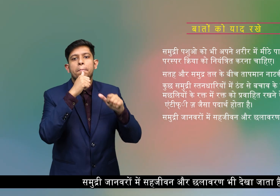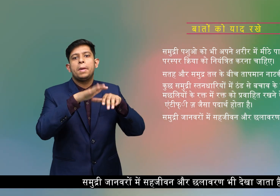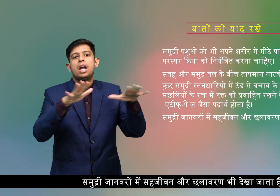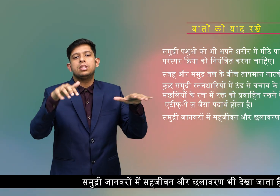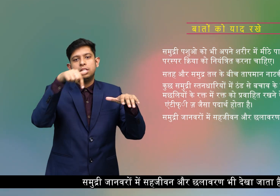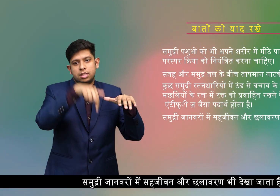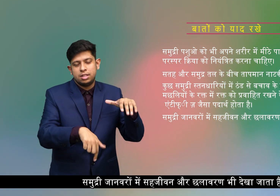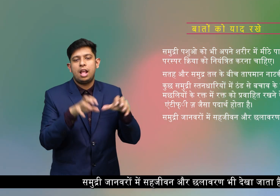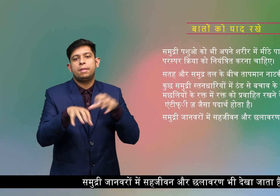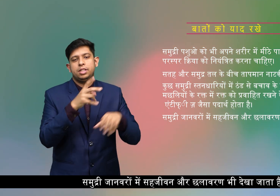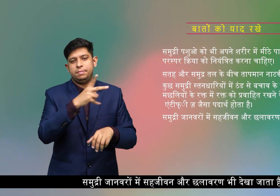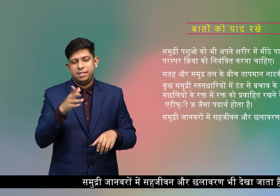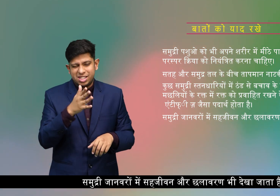जाता है।